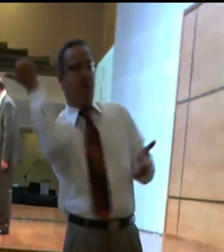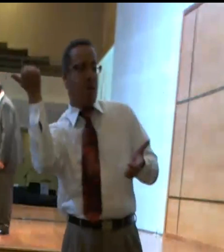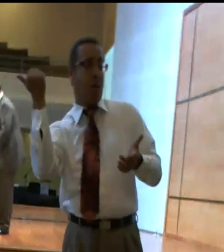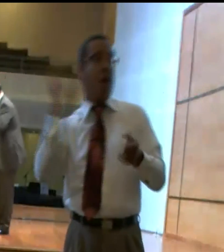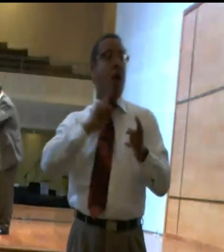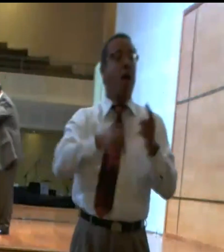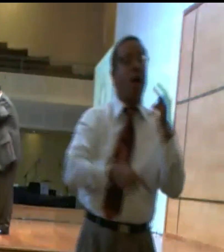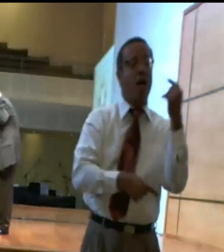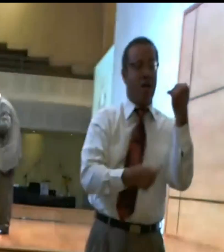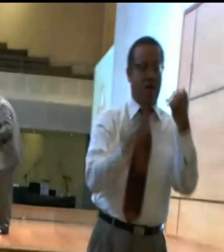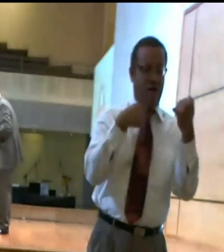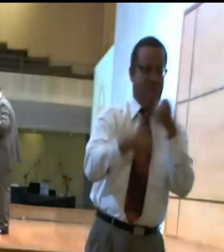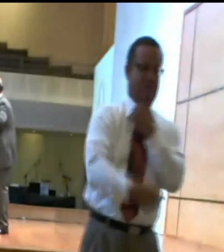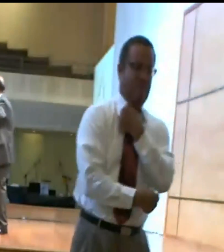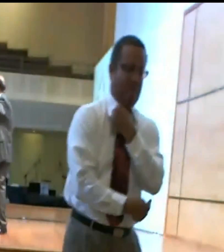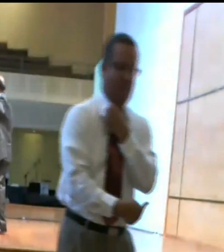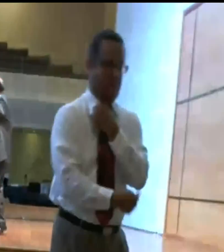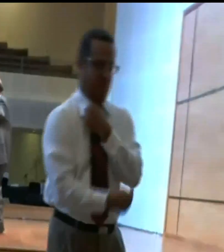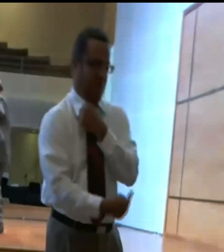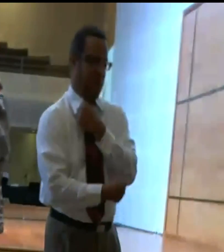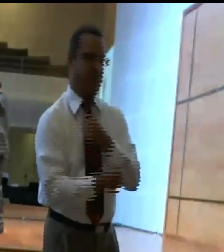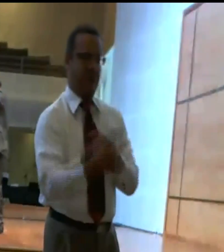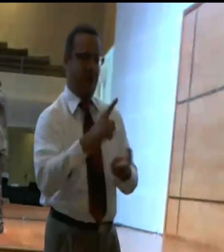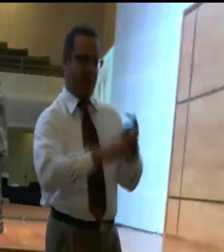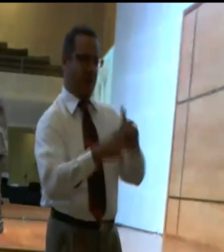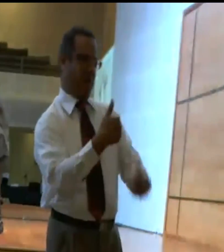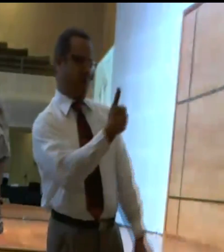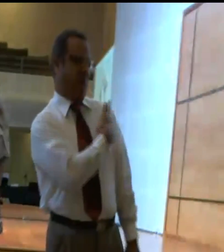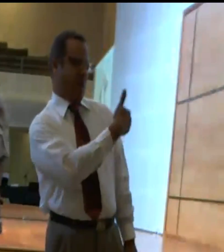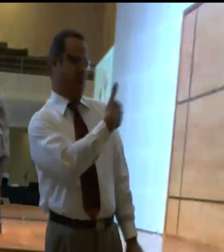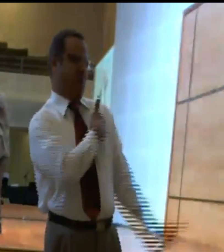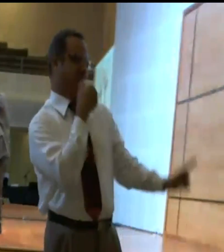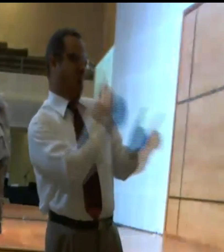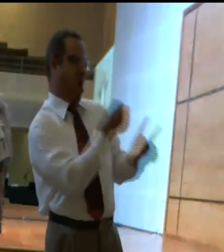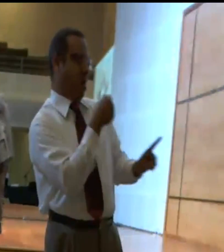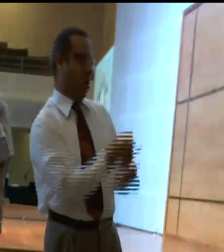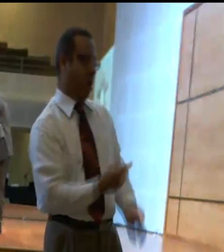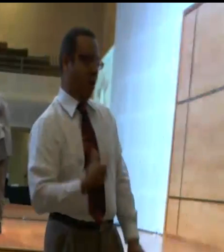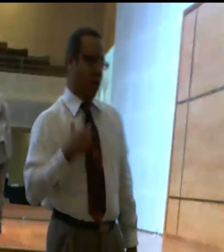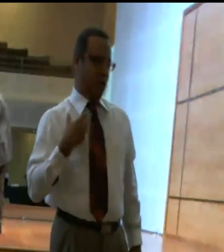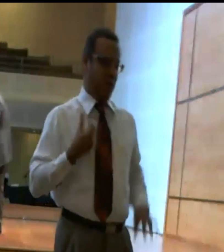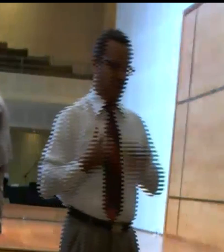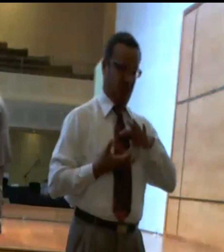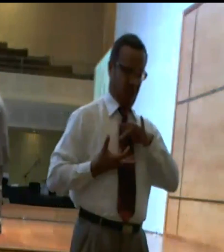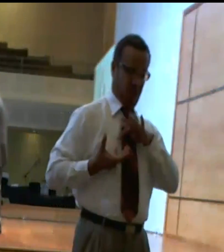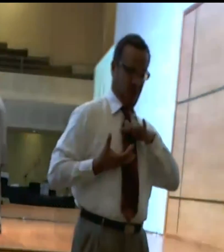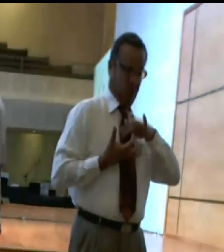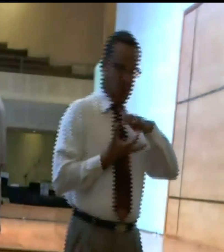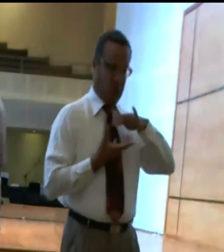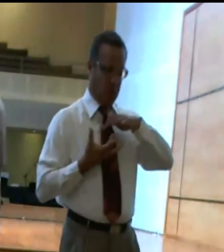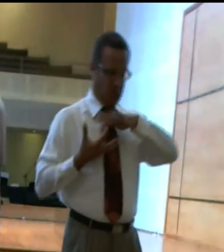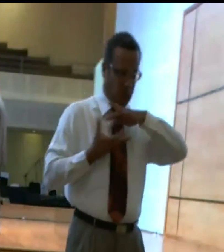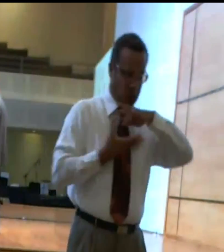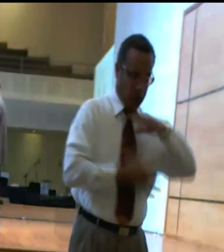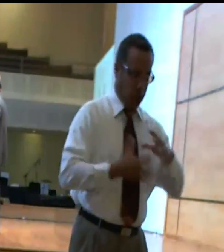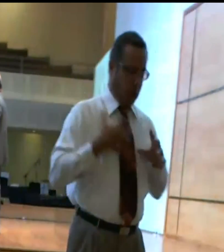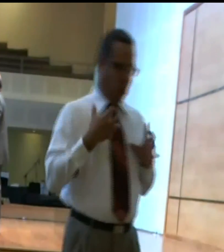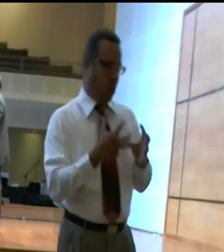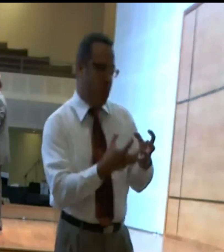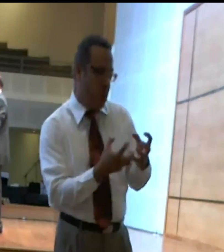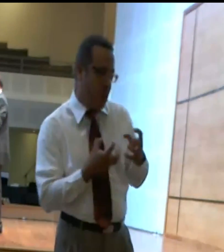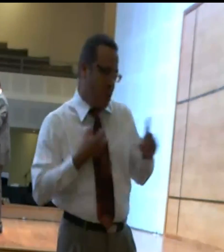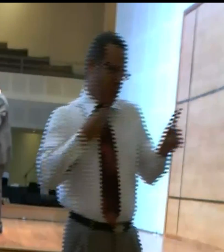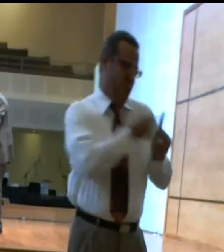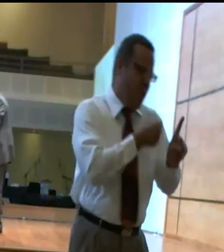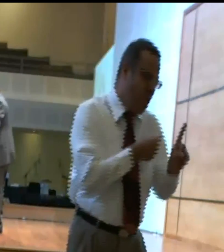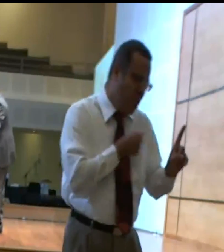la tentación de vengarte cuando te sientes oprimido por aquellos que están en autoridad. Es interesante notar